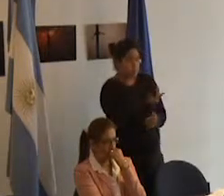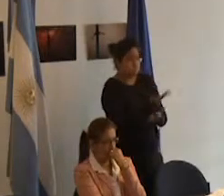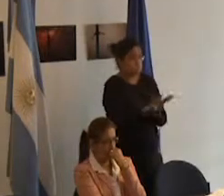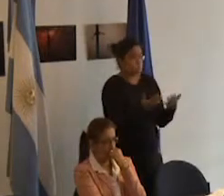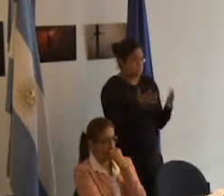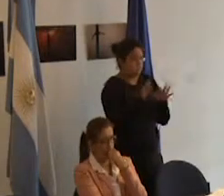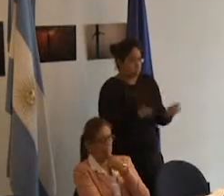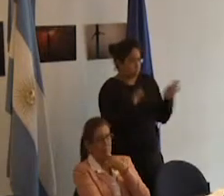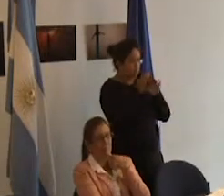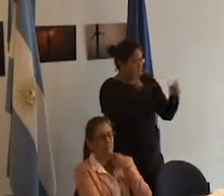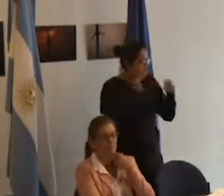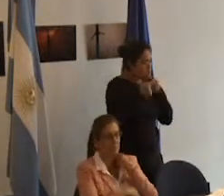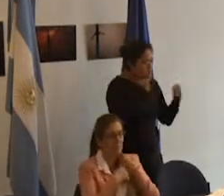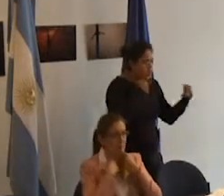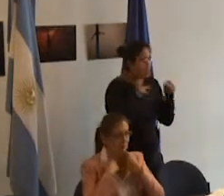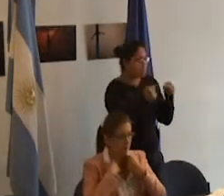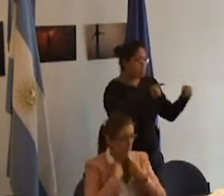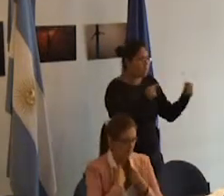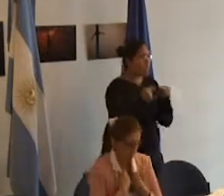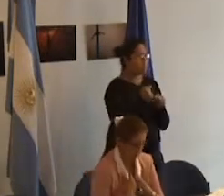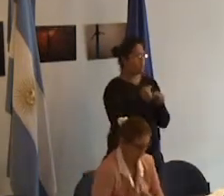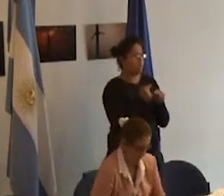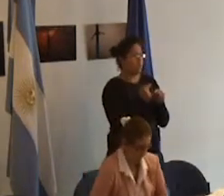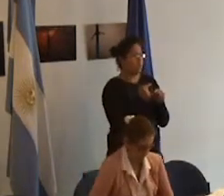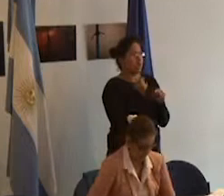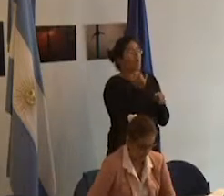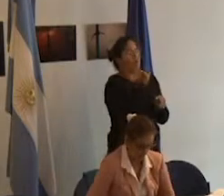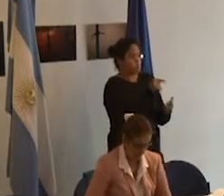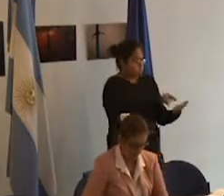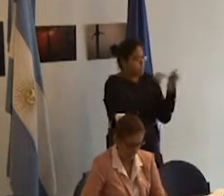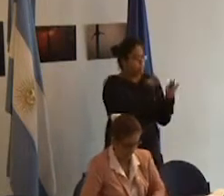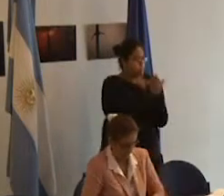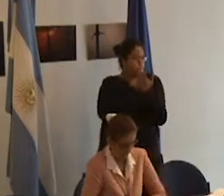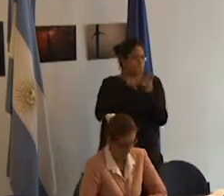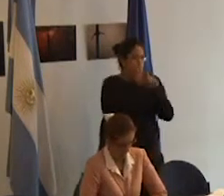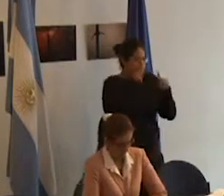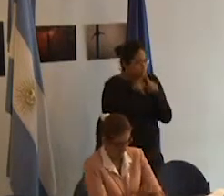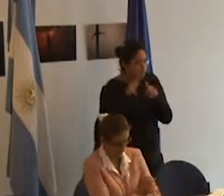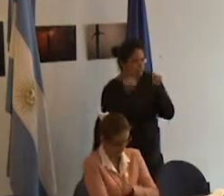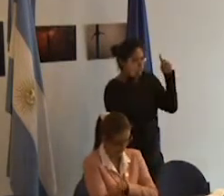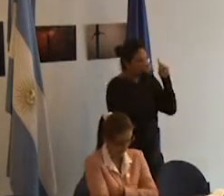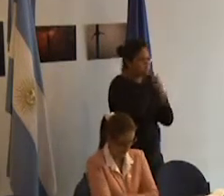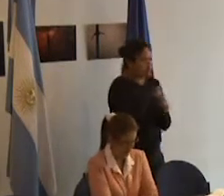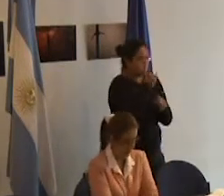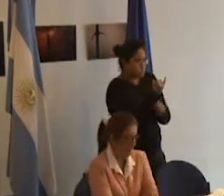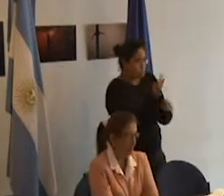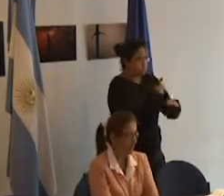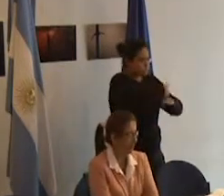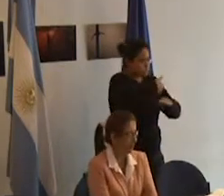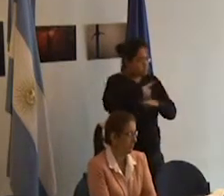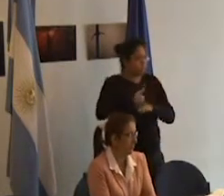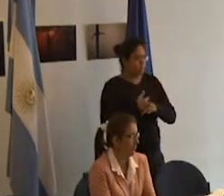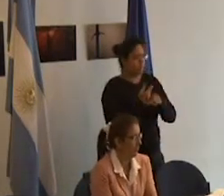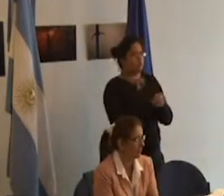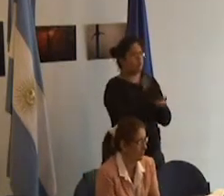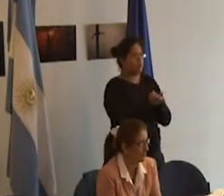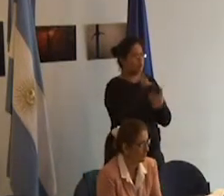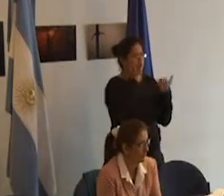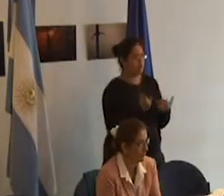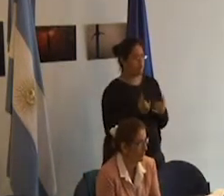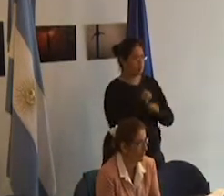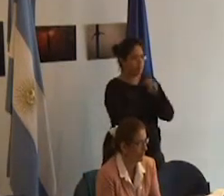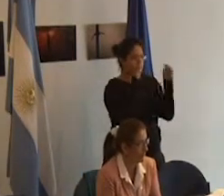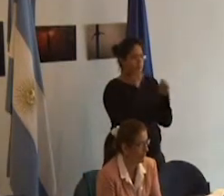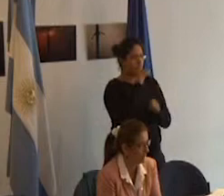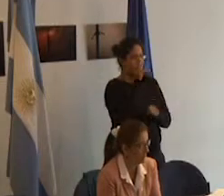para discutir, creo que evidencia una serie de problematizaciones. Hoy en la conferencia del profesor Daniel